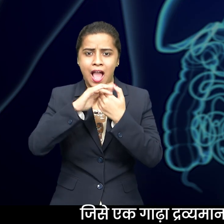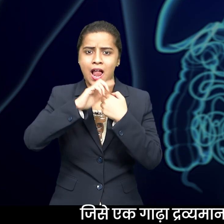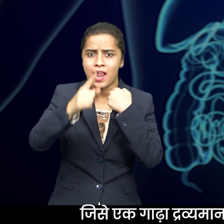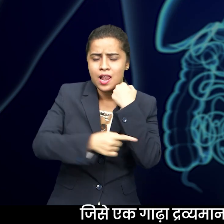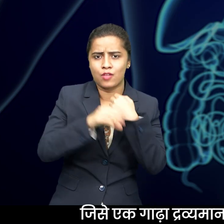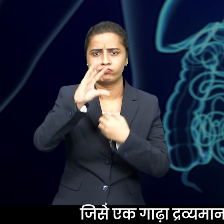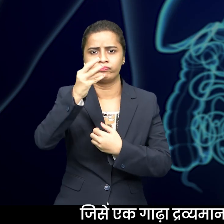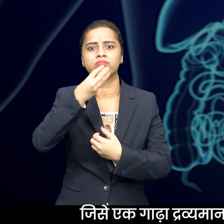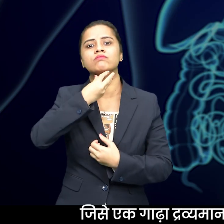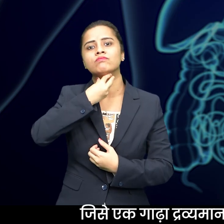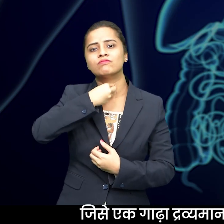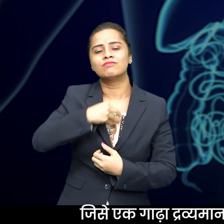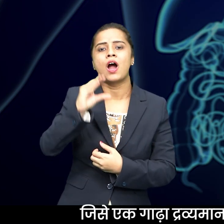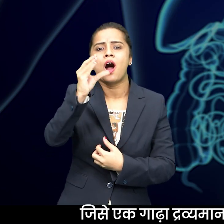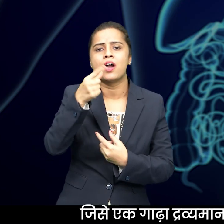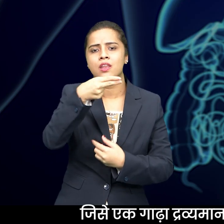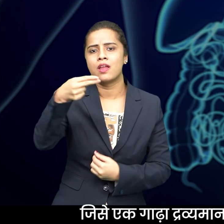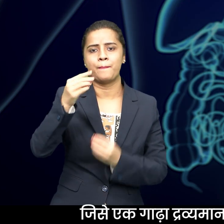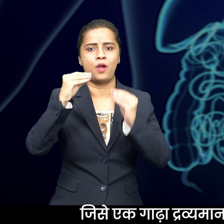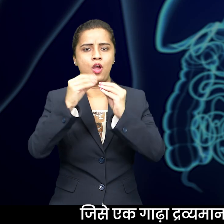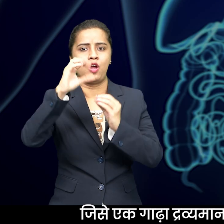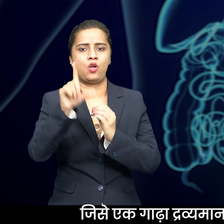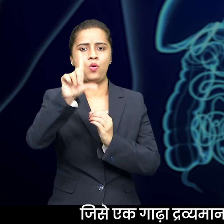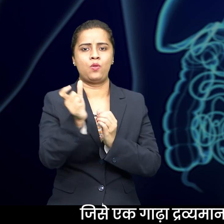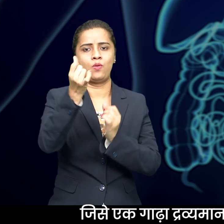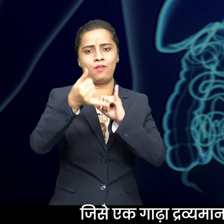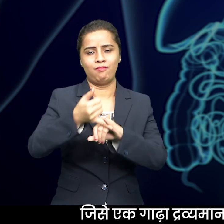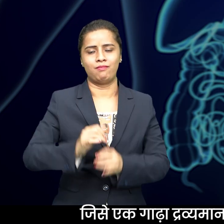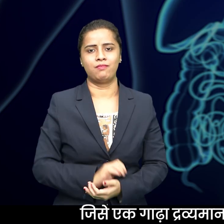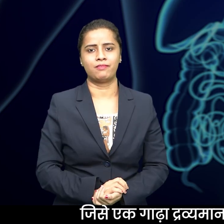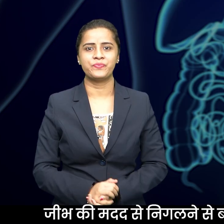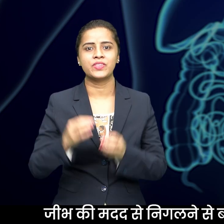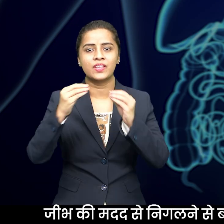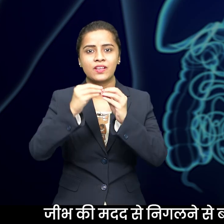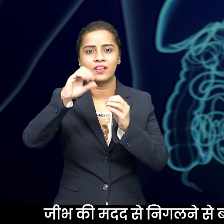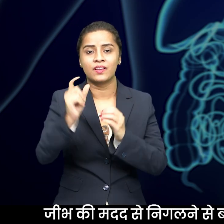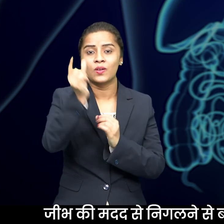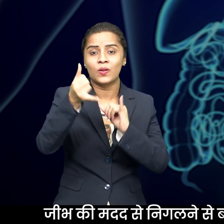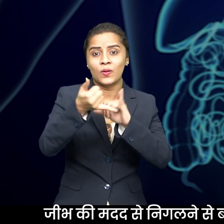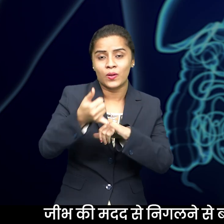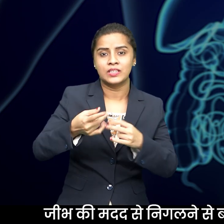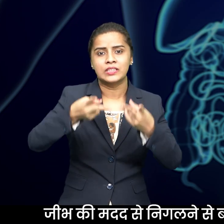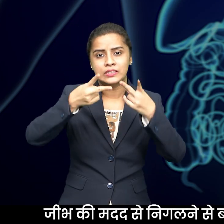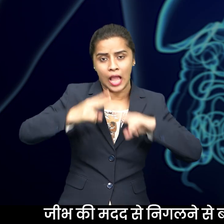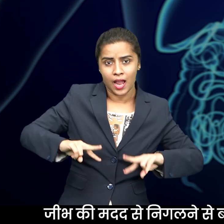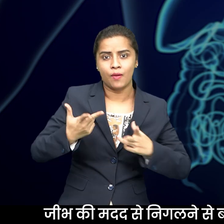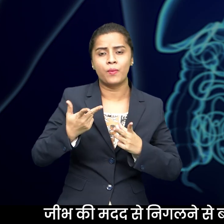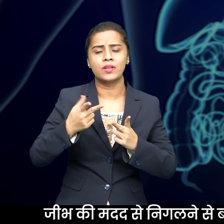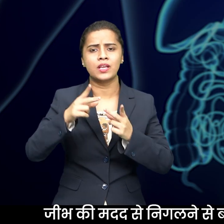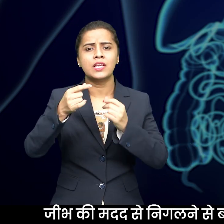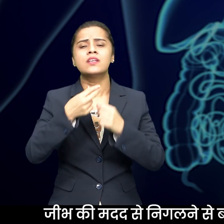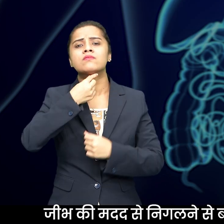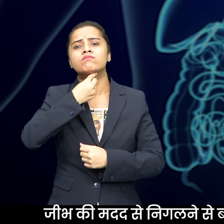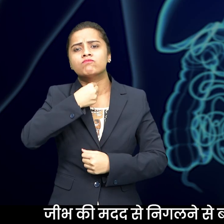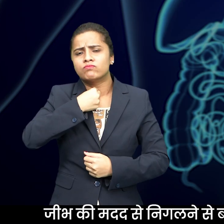कहा जाता है, जिसे बोलस कहते हैं। जीभ की मदद से निकलने